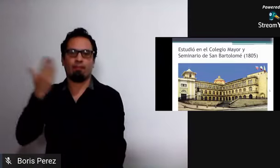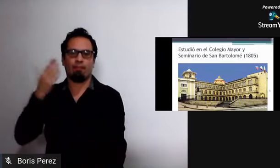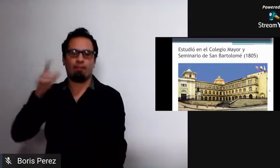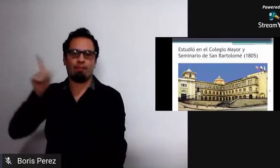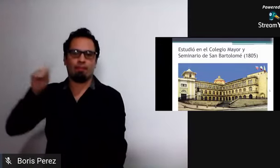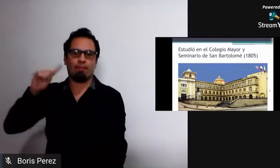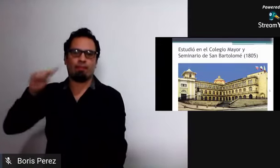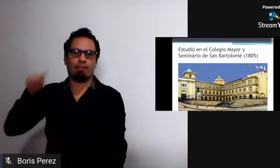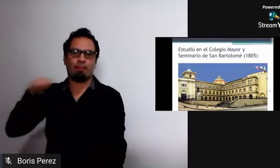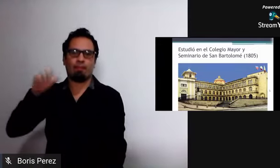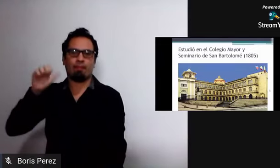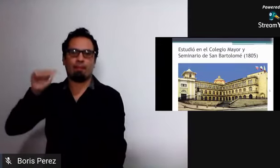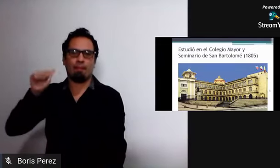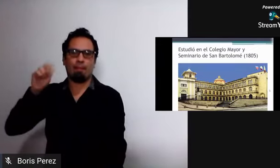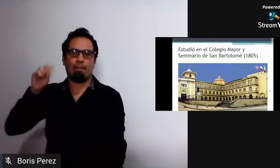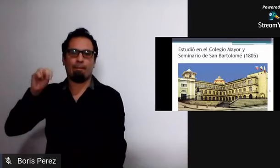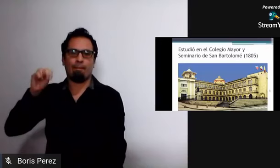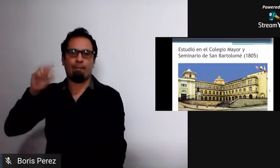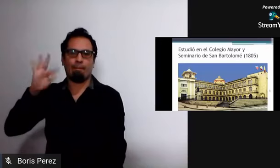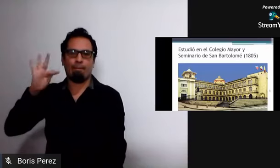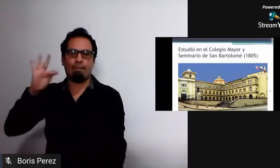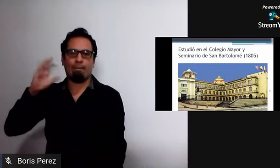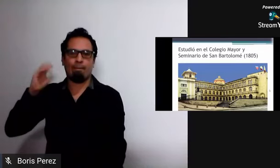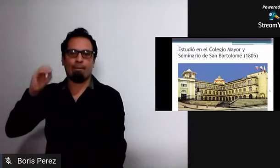Tomás. Siguiente.